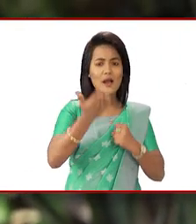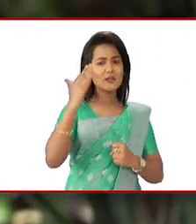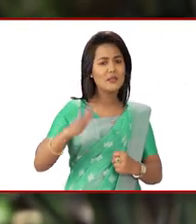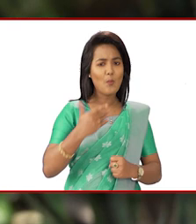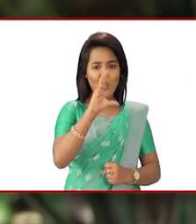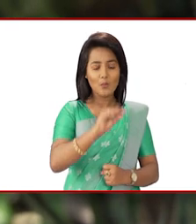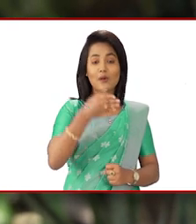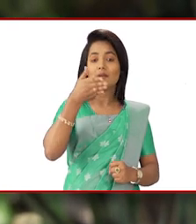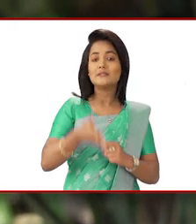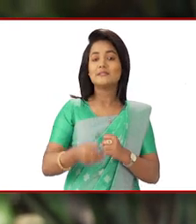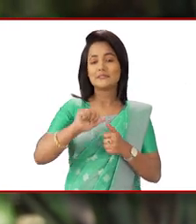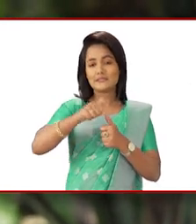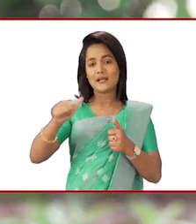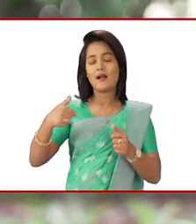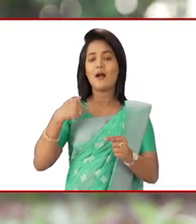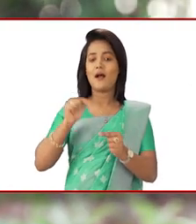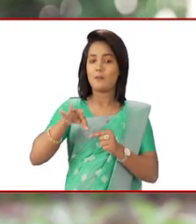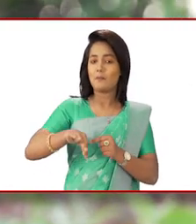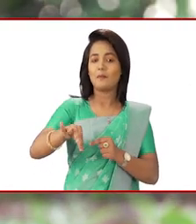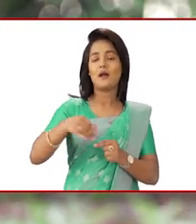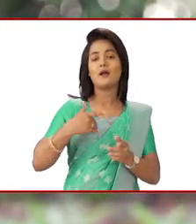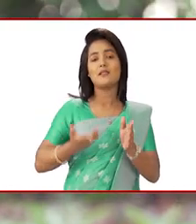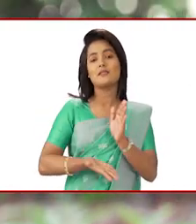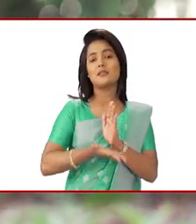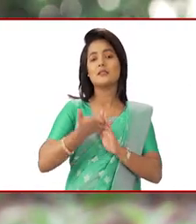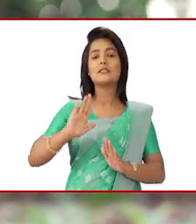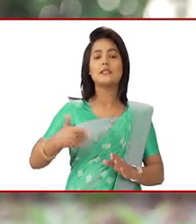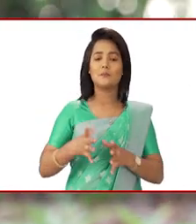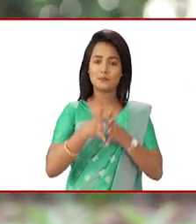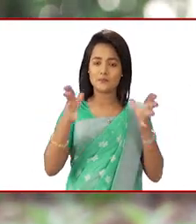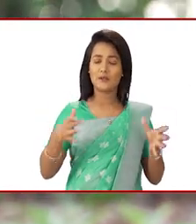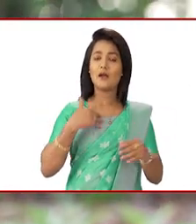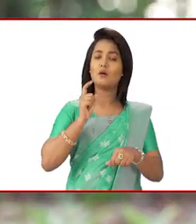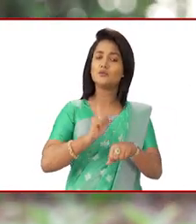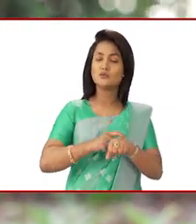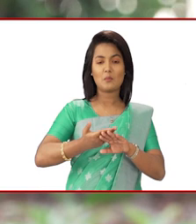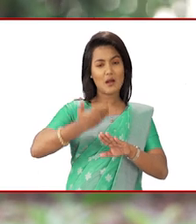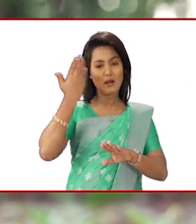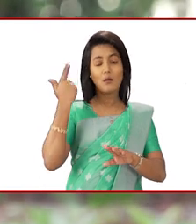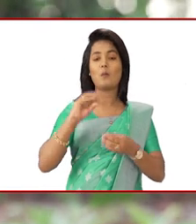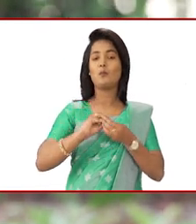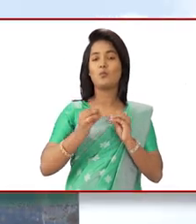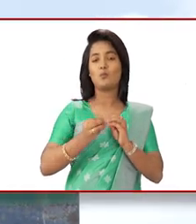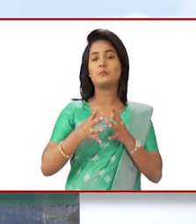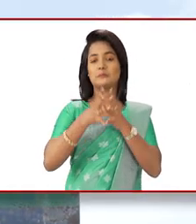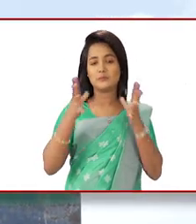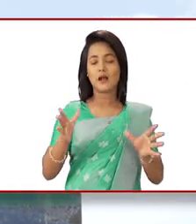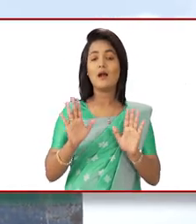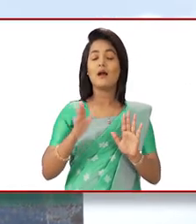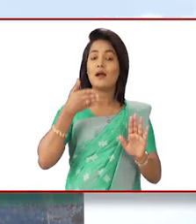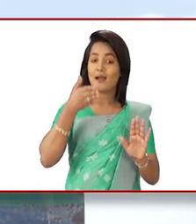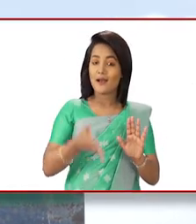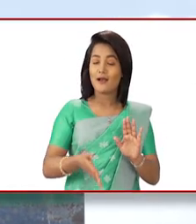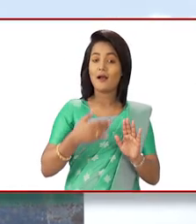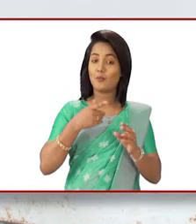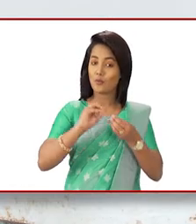সবজিতে। তারপরে আমরা সবজিতে এগিয়ে গেলাম। এই সময়টা প্রথম জীবনে পার করতে আমার কষ্ট হয়ে গেছে, তবে এই